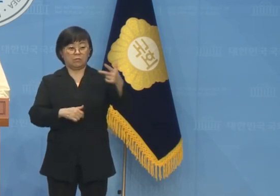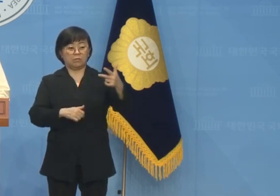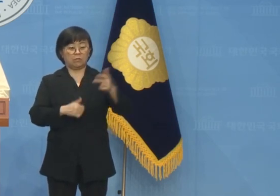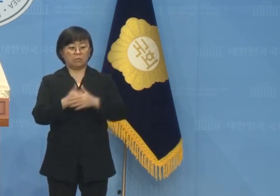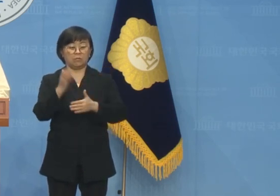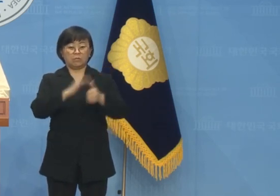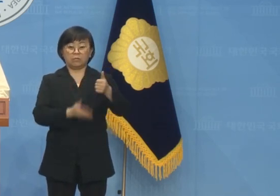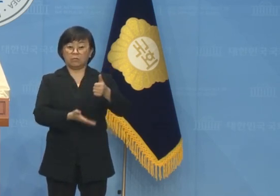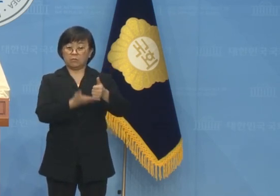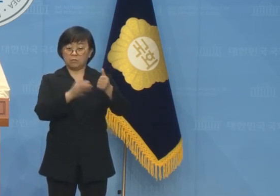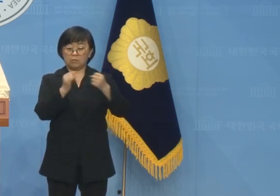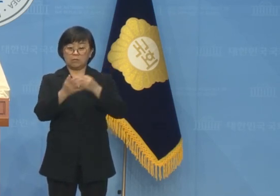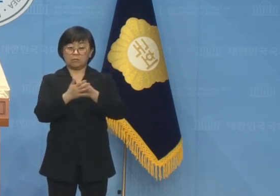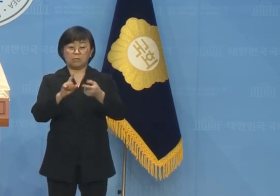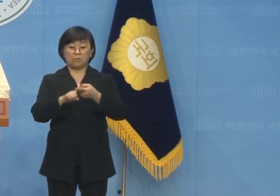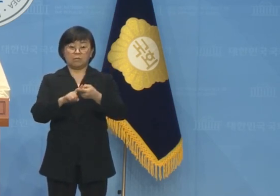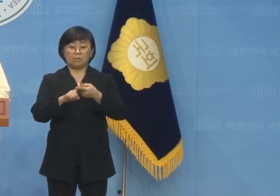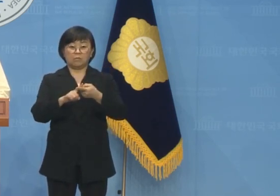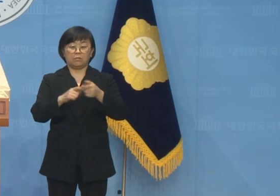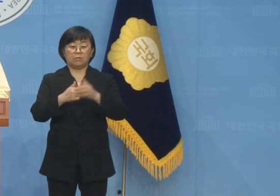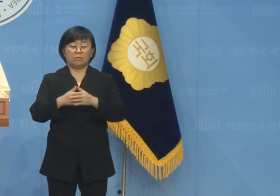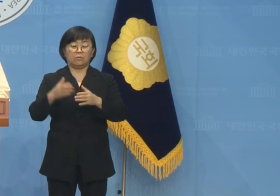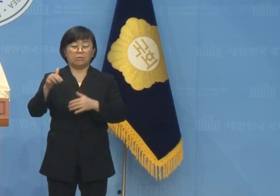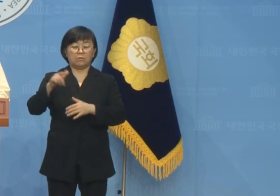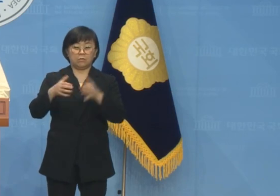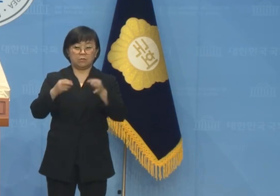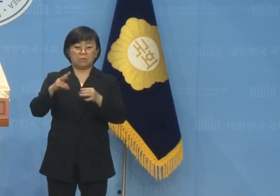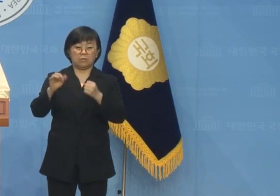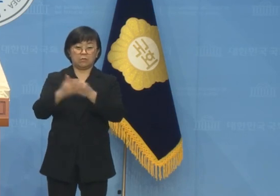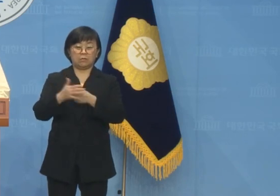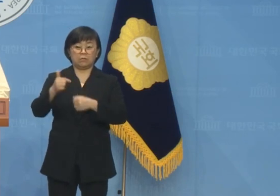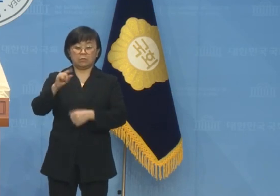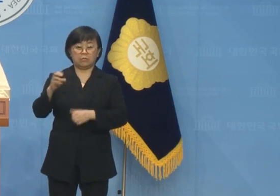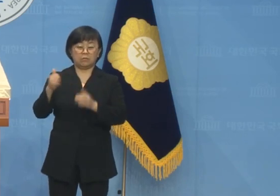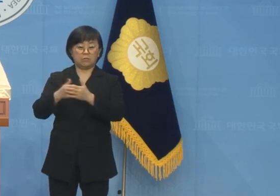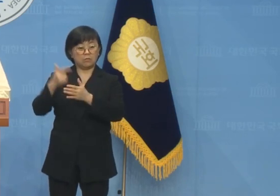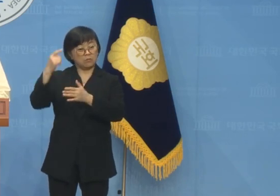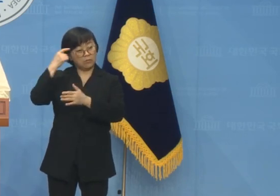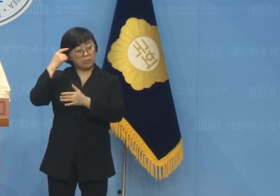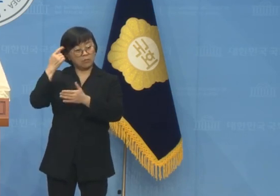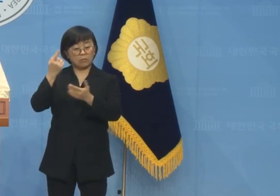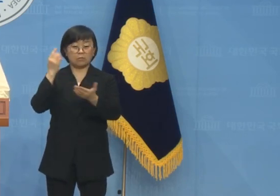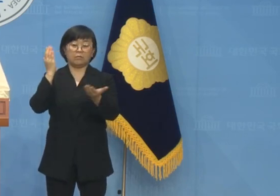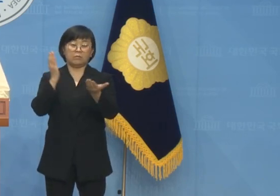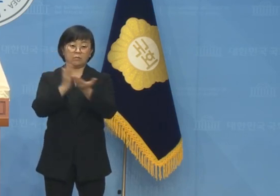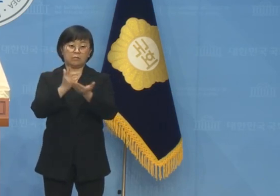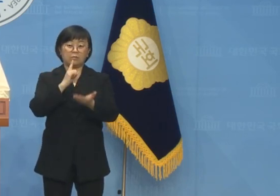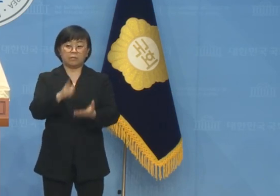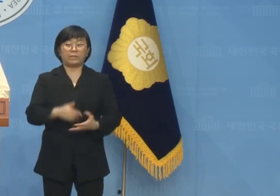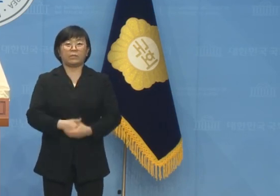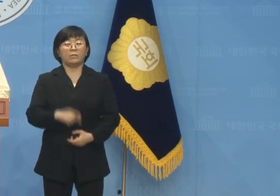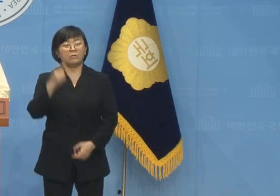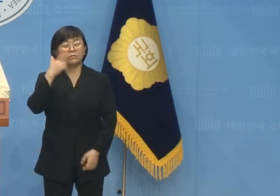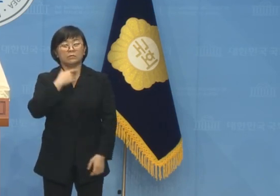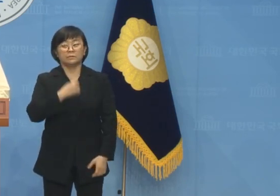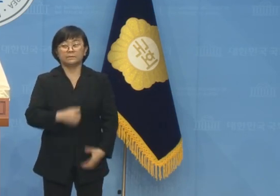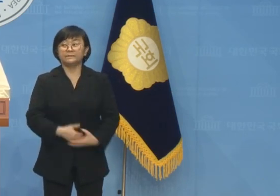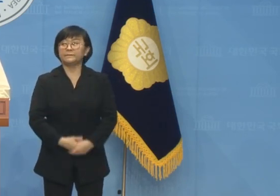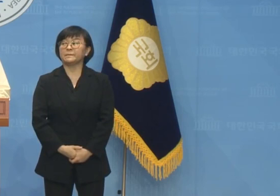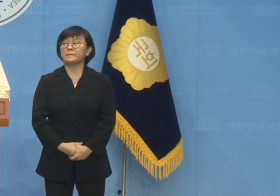공천을 받으면서 지키겠다고 했던 김대중 노무현 정신의 과연 이것이 부합하는 일입니까 묻고